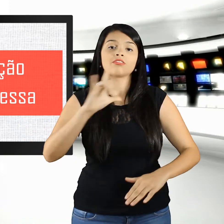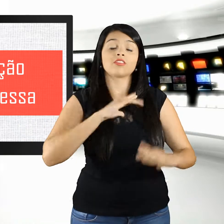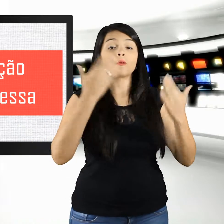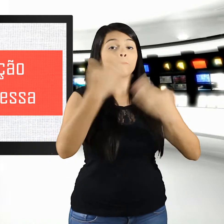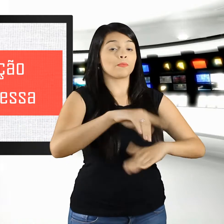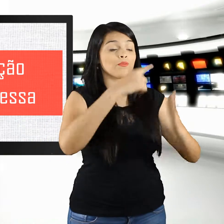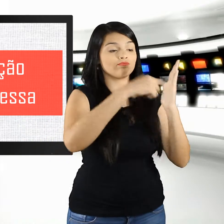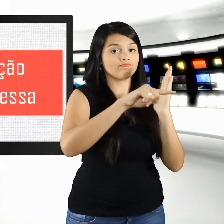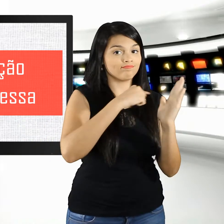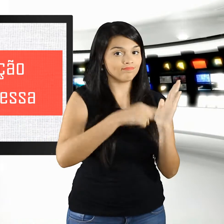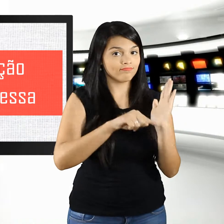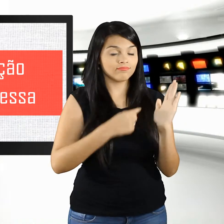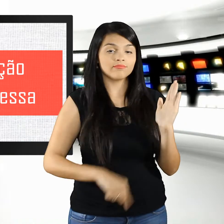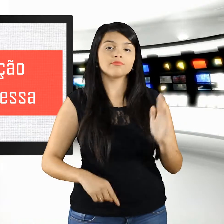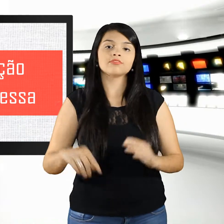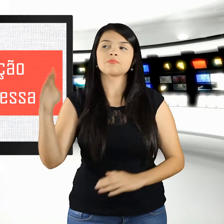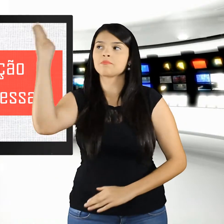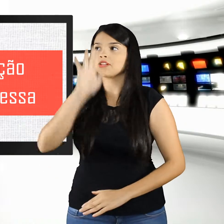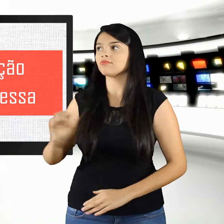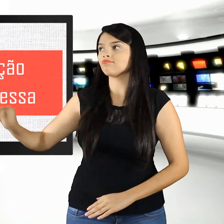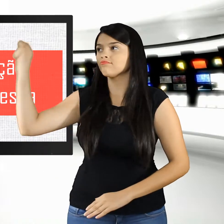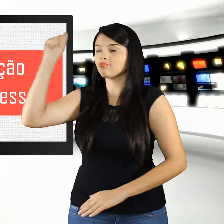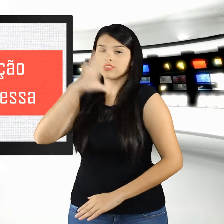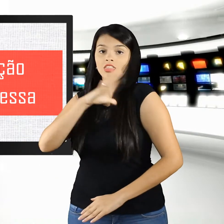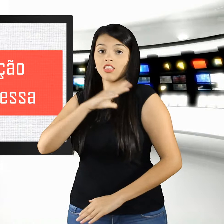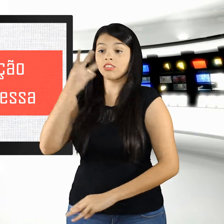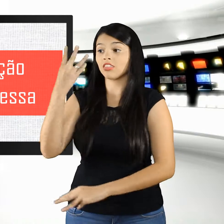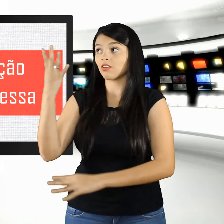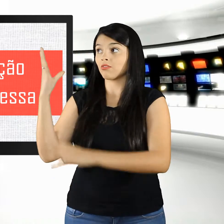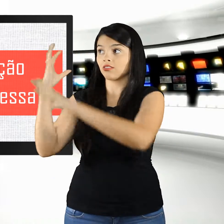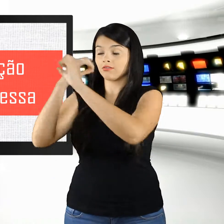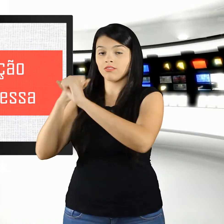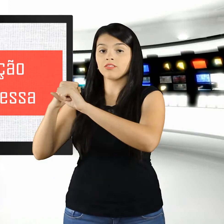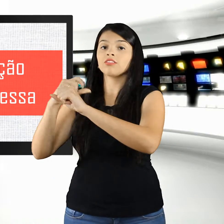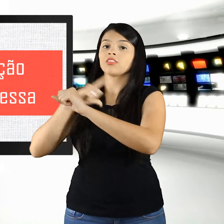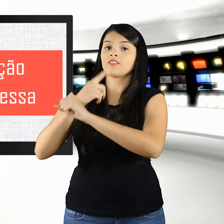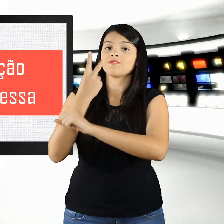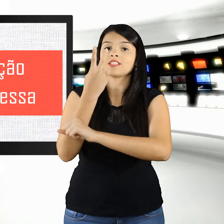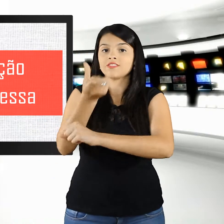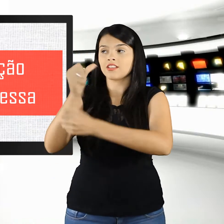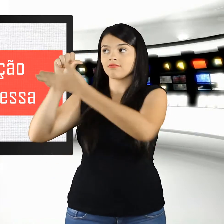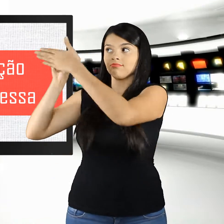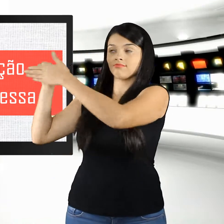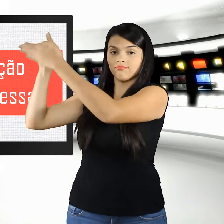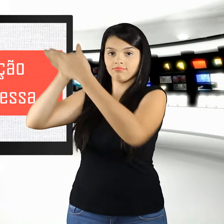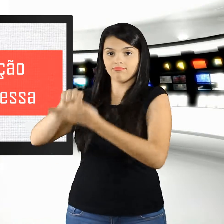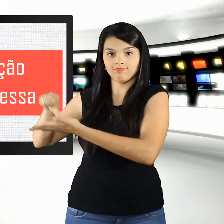objetiva, em 34 cidades brasileiras, sendo 26 capitais. A prova prática se estendeu